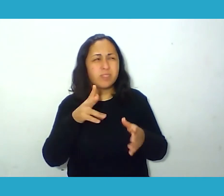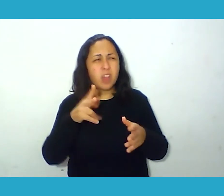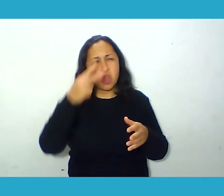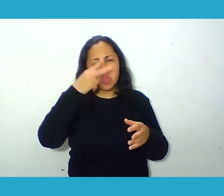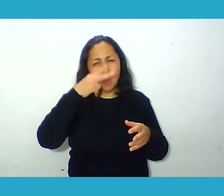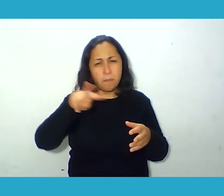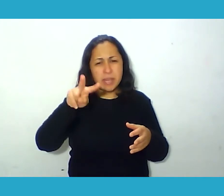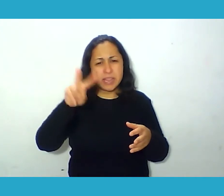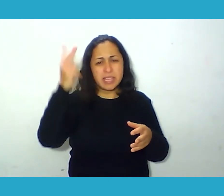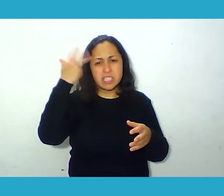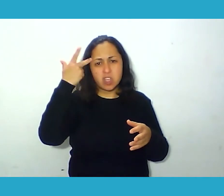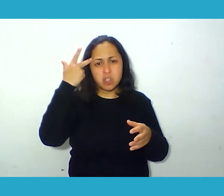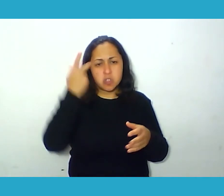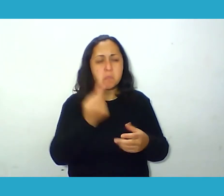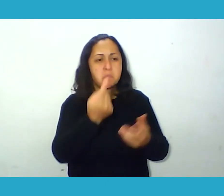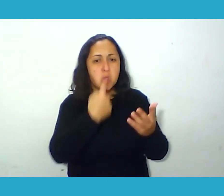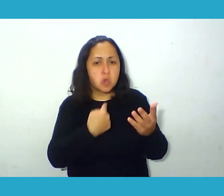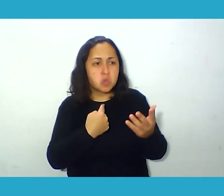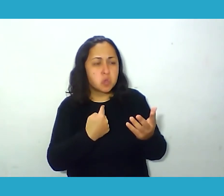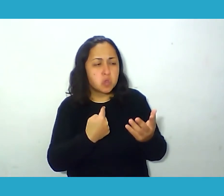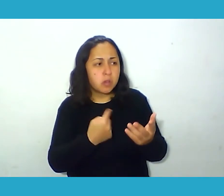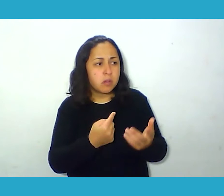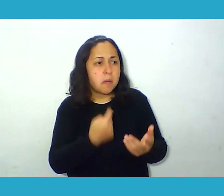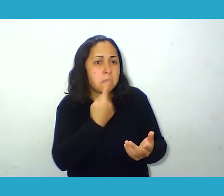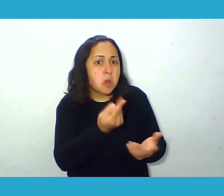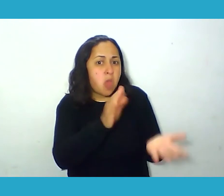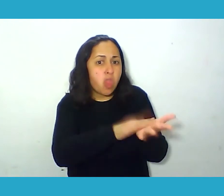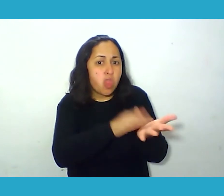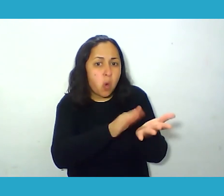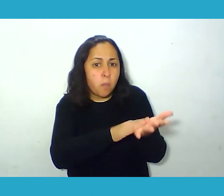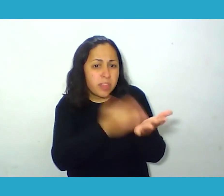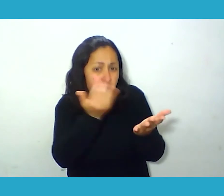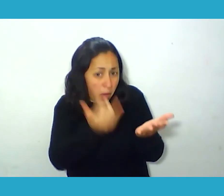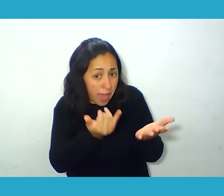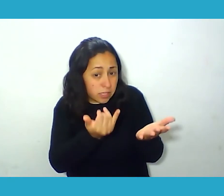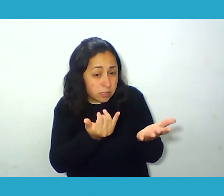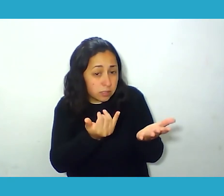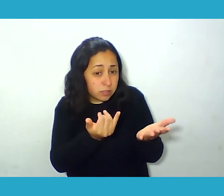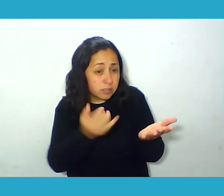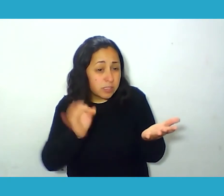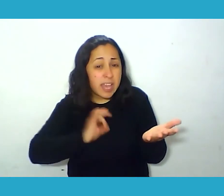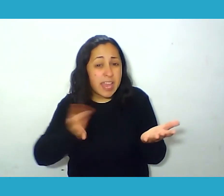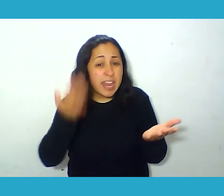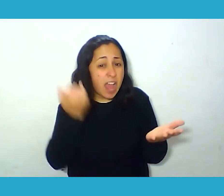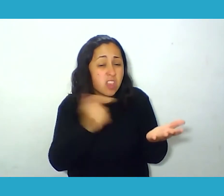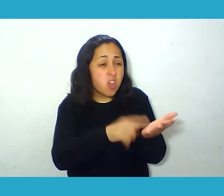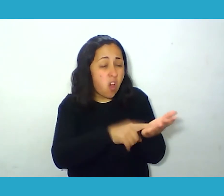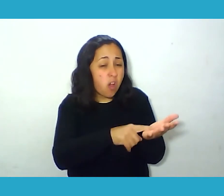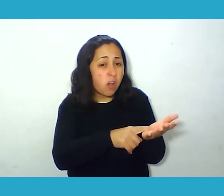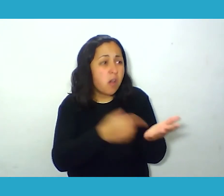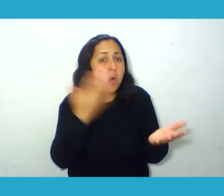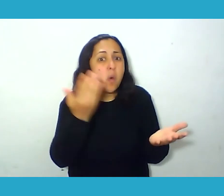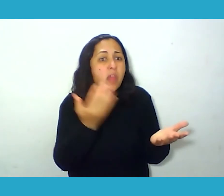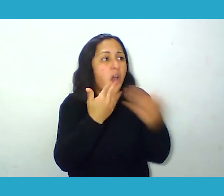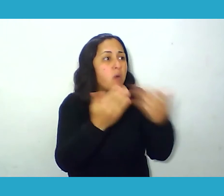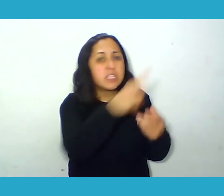mediados del 2018 en representación de quién estaba y si tiene algún documento que certifica que alguien le delegó la dirigencia de